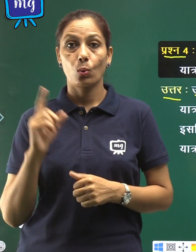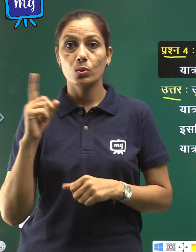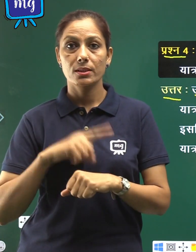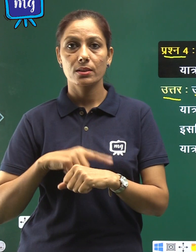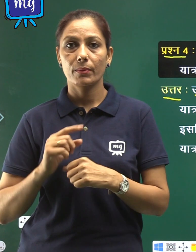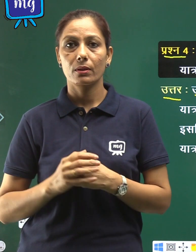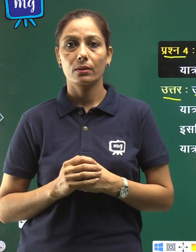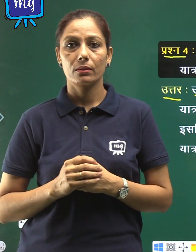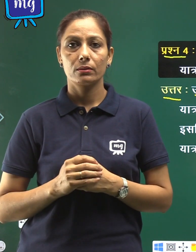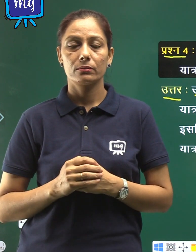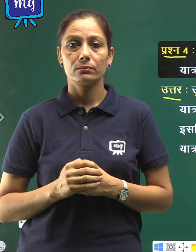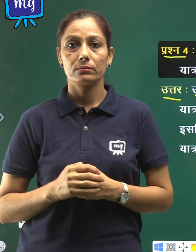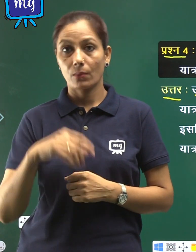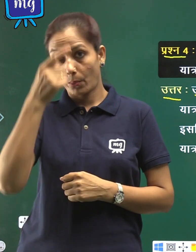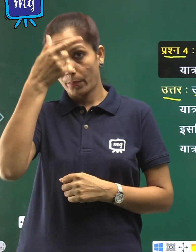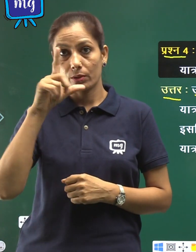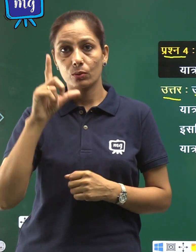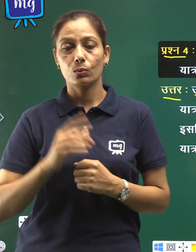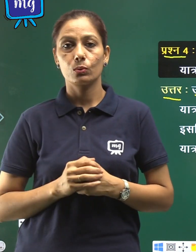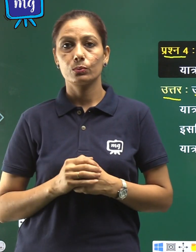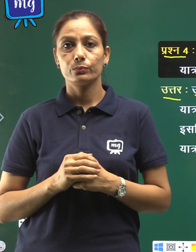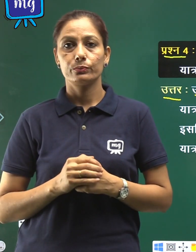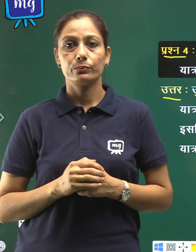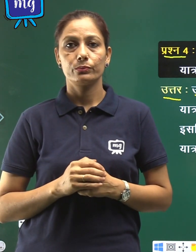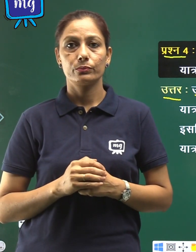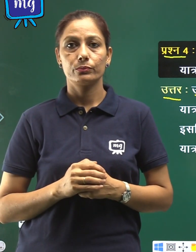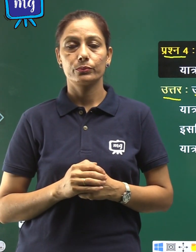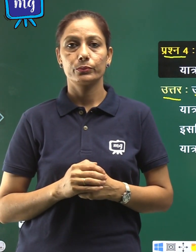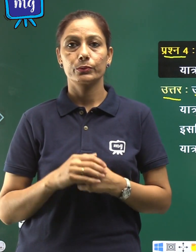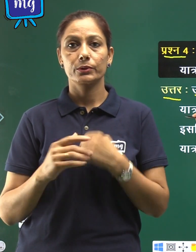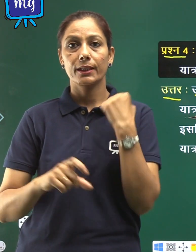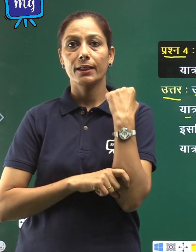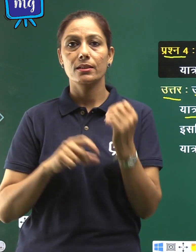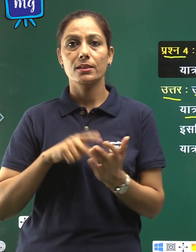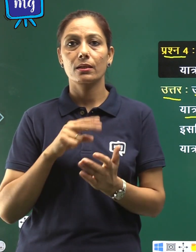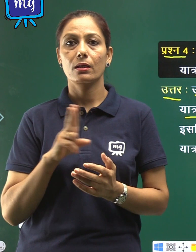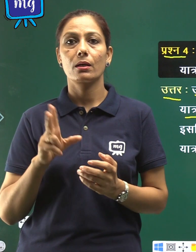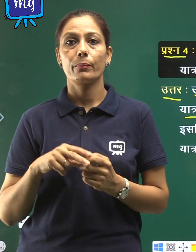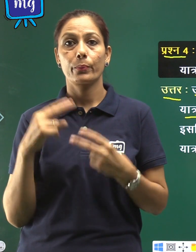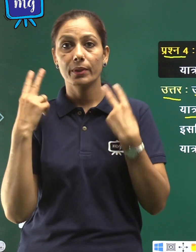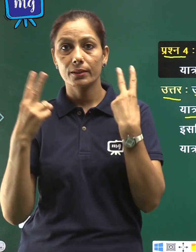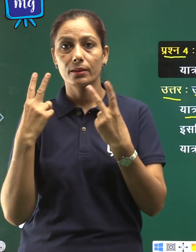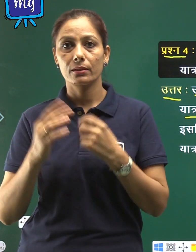समय भारतीयों को तिब्बत यात्रा की